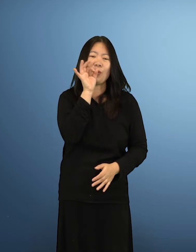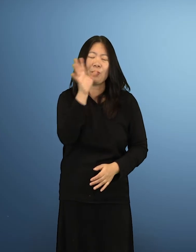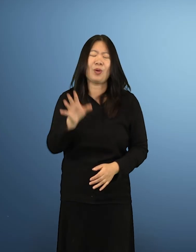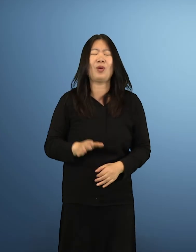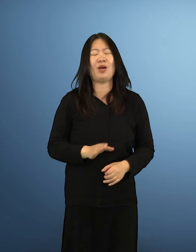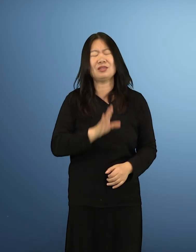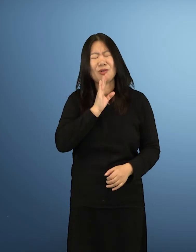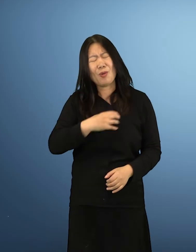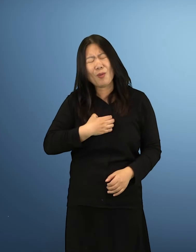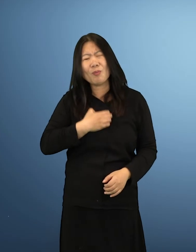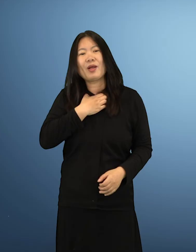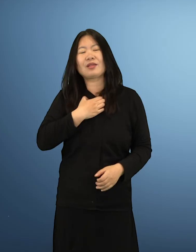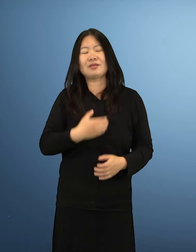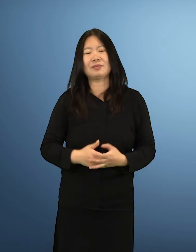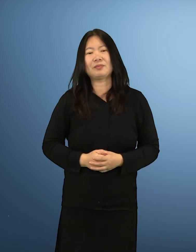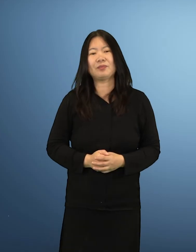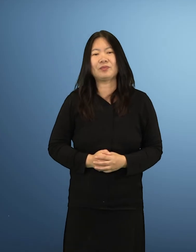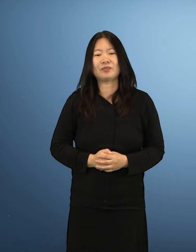끔찍해요.